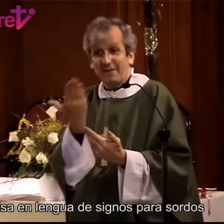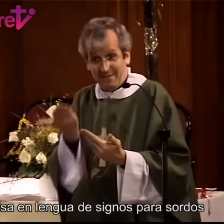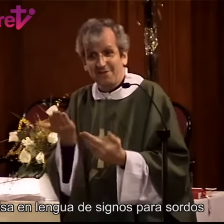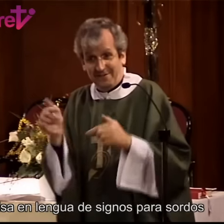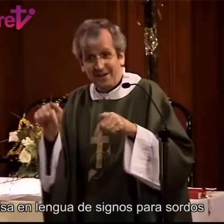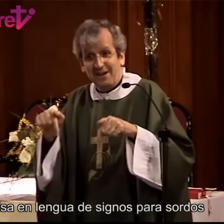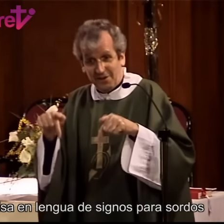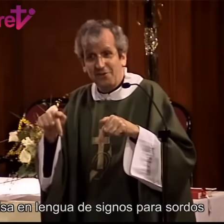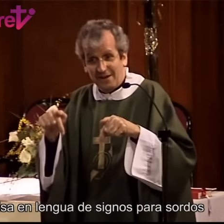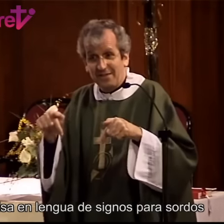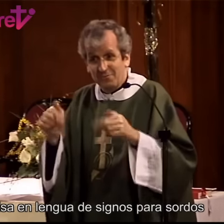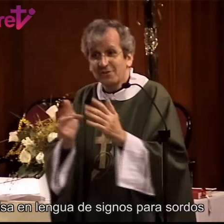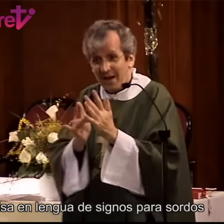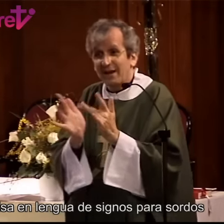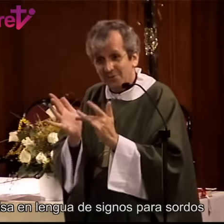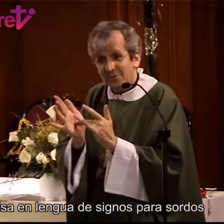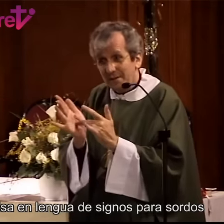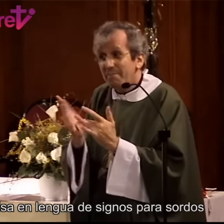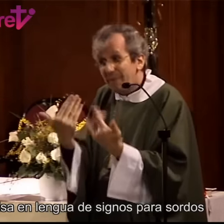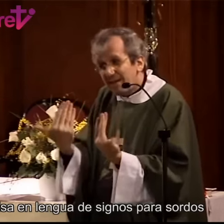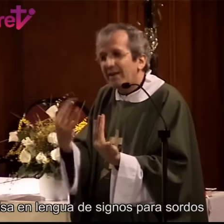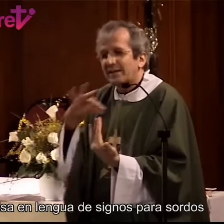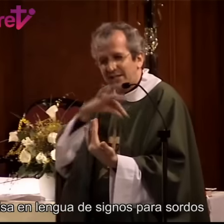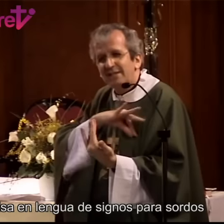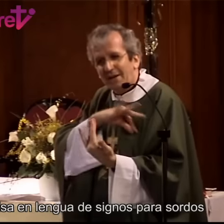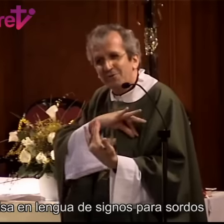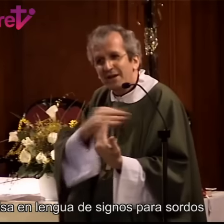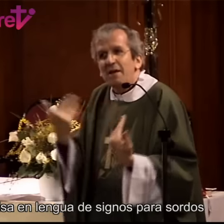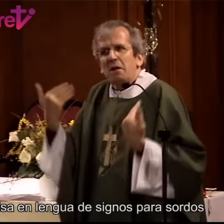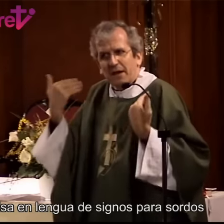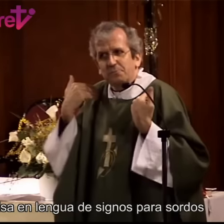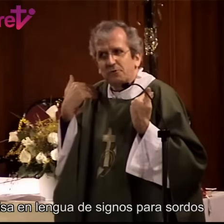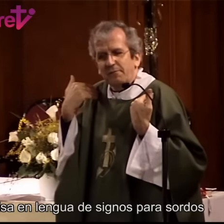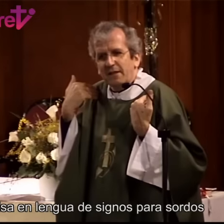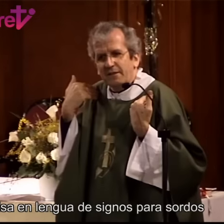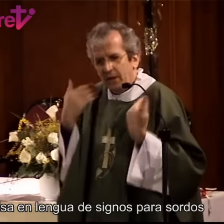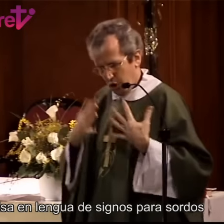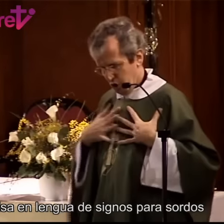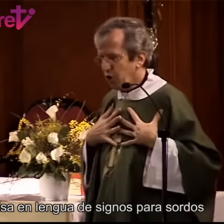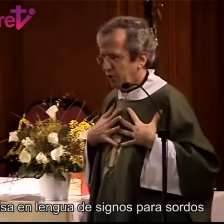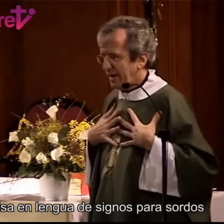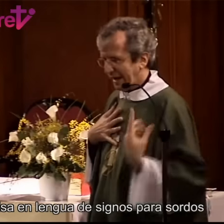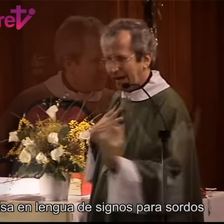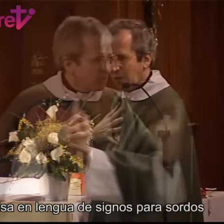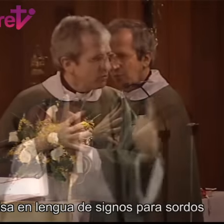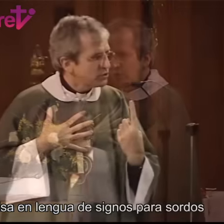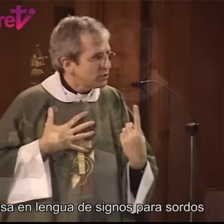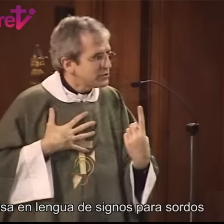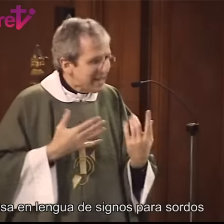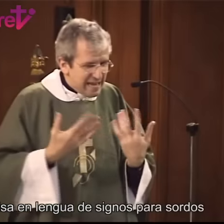petición la que hoy le hacemos a Jesús, pedirle que sintamos la responsabilidad de decir, yo, cada uno de nosotros,